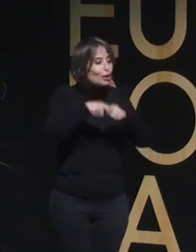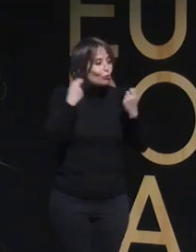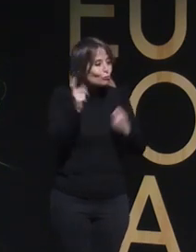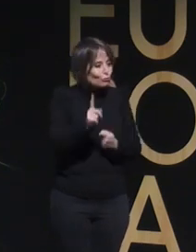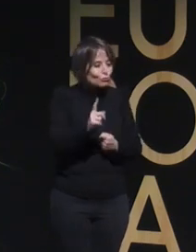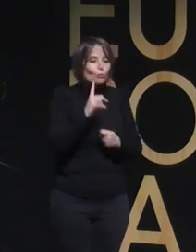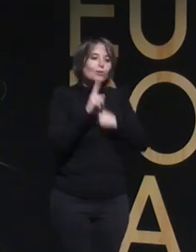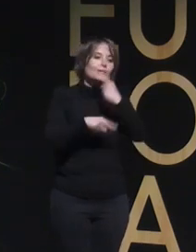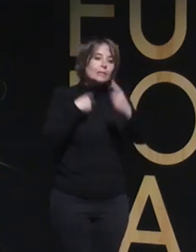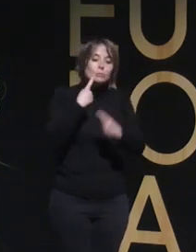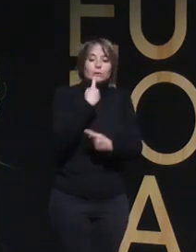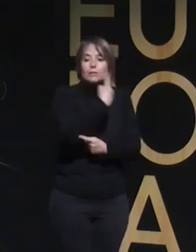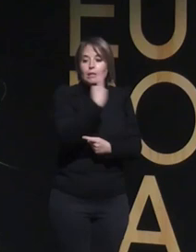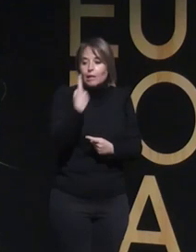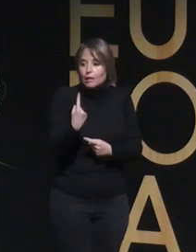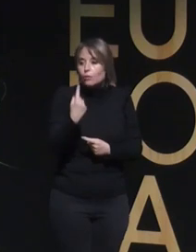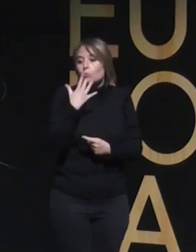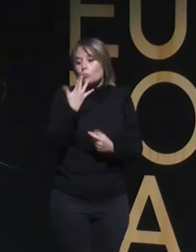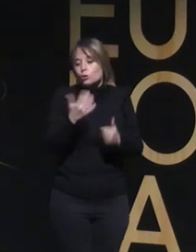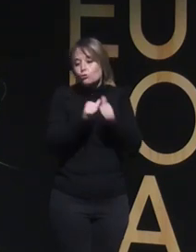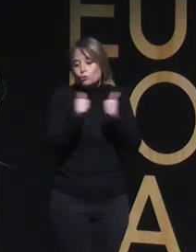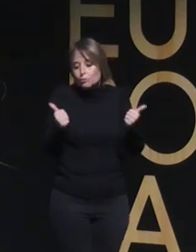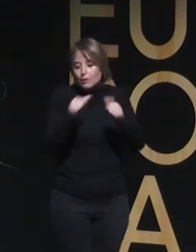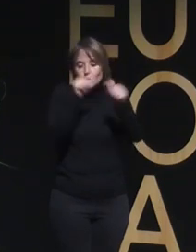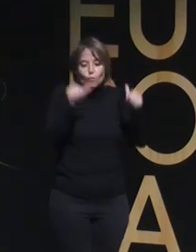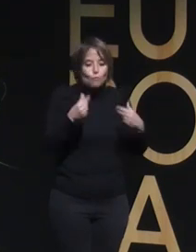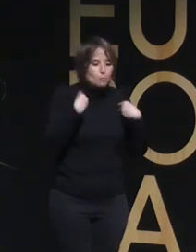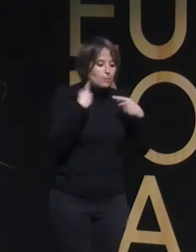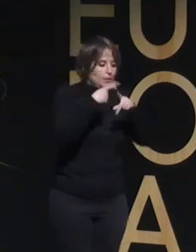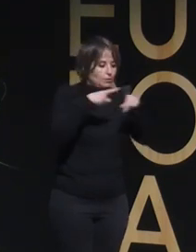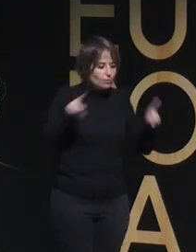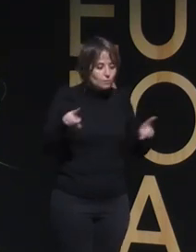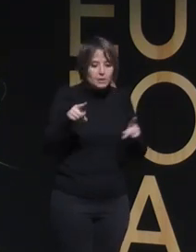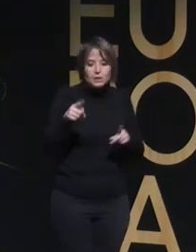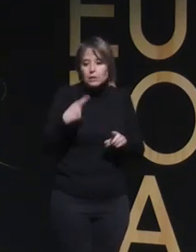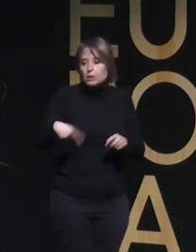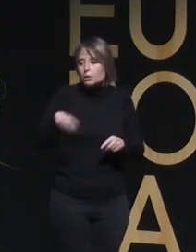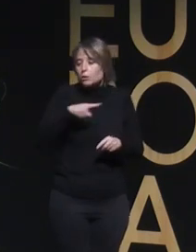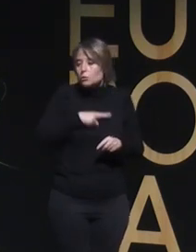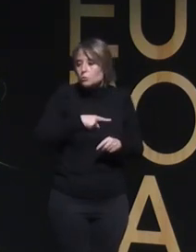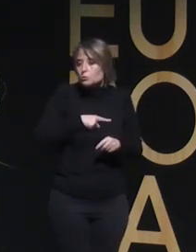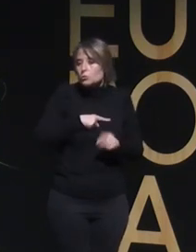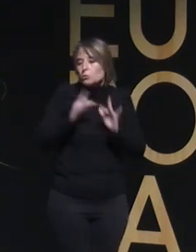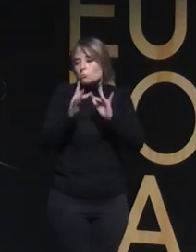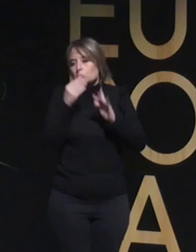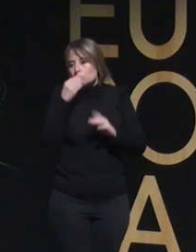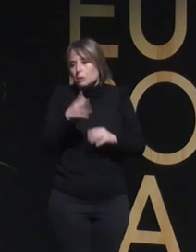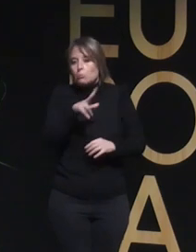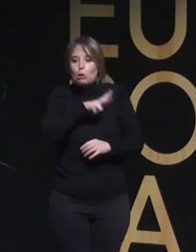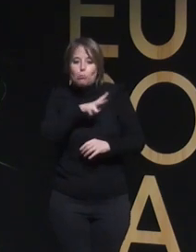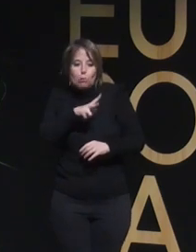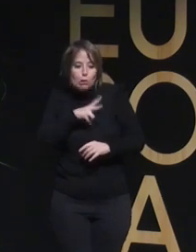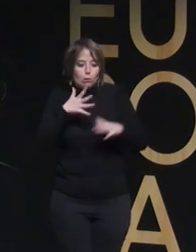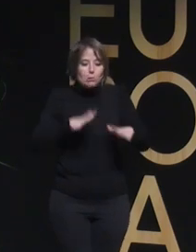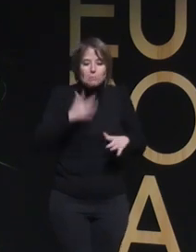Que posiblemente cada uno, por algo nos hemos separado, tenemos una forma de ver la vida muy diferente y no somos gente que nos llevamos bien por educación por nuestros hijos, pero